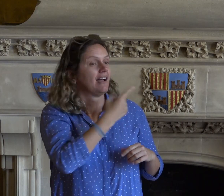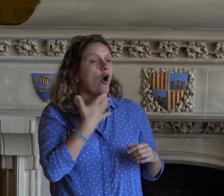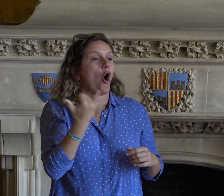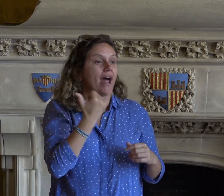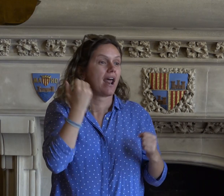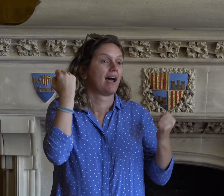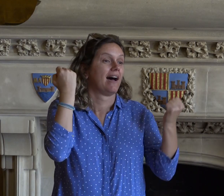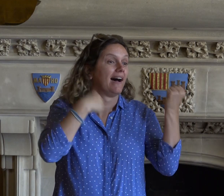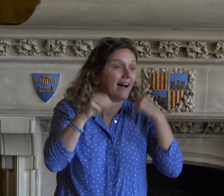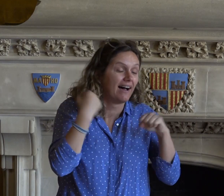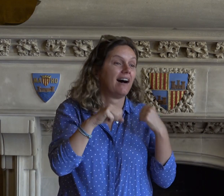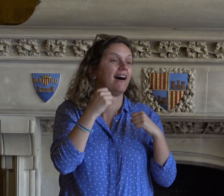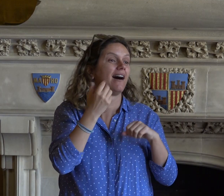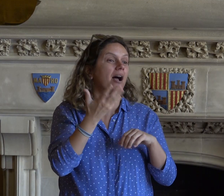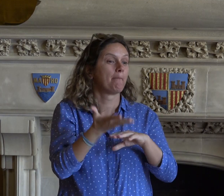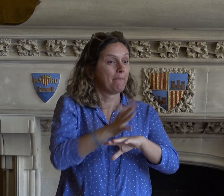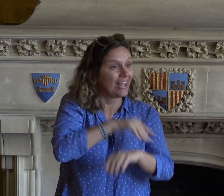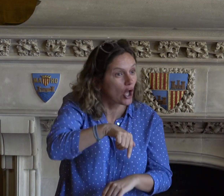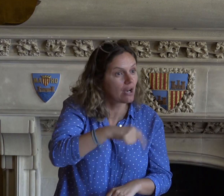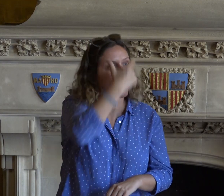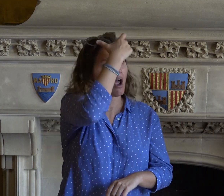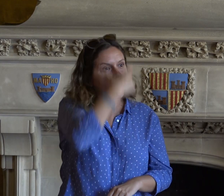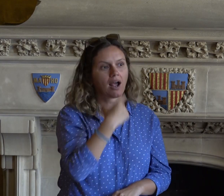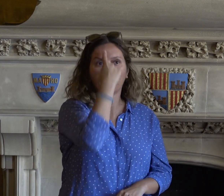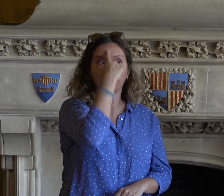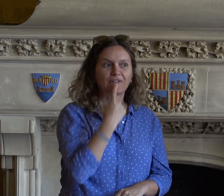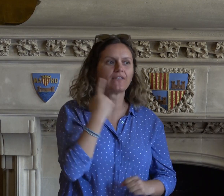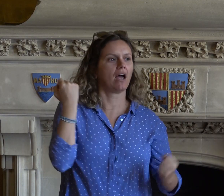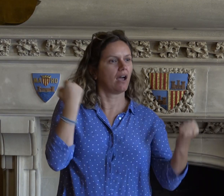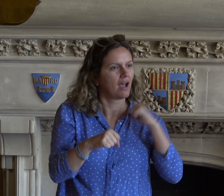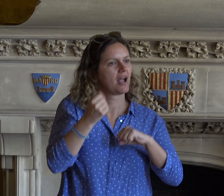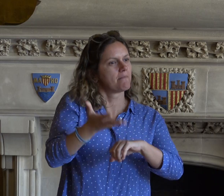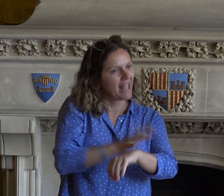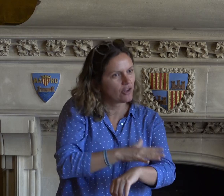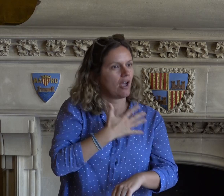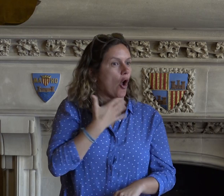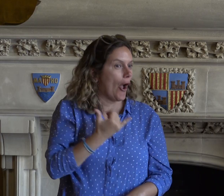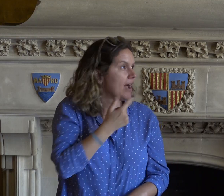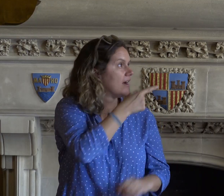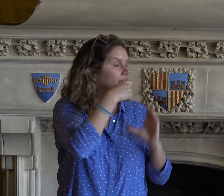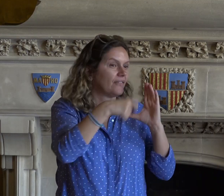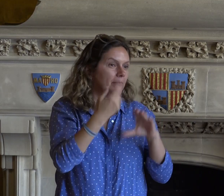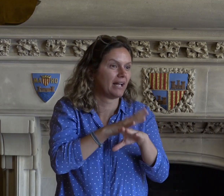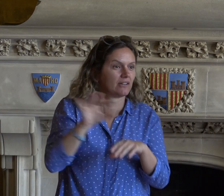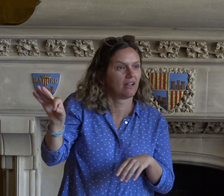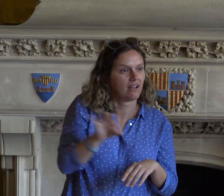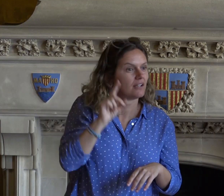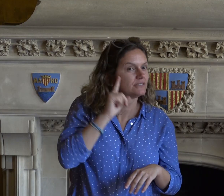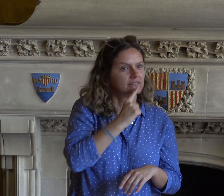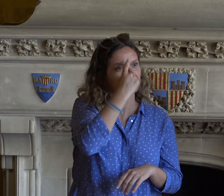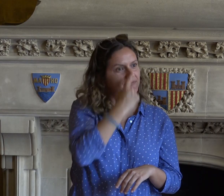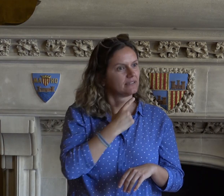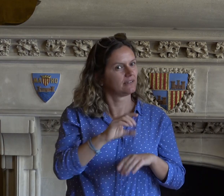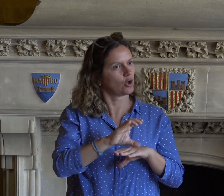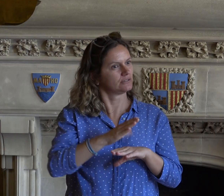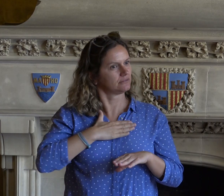Y ojalá los actores sordos que hay en Mallorca sean contratados para producciones cinematográficas